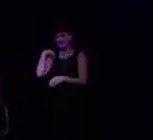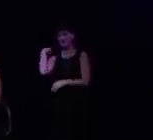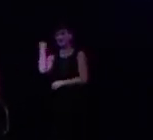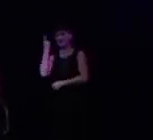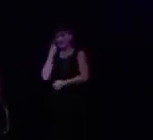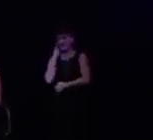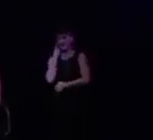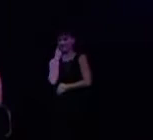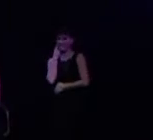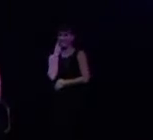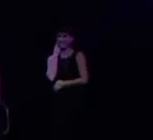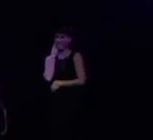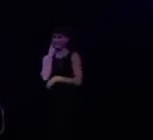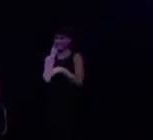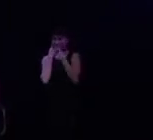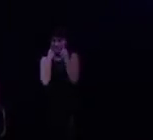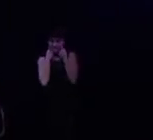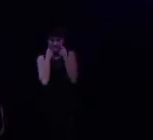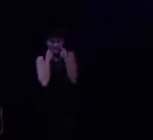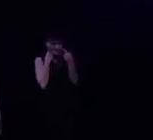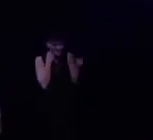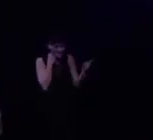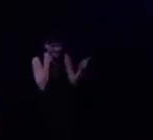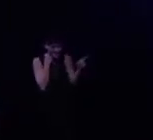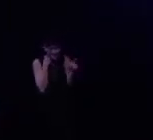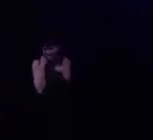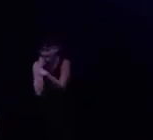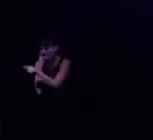de encontrar